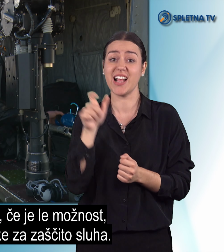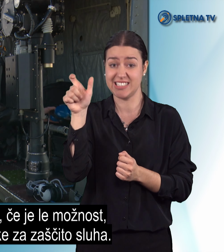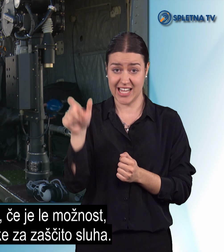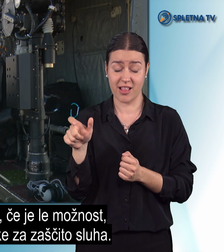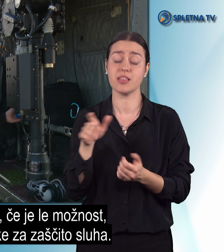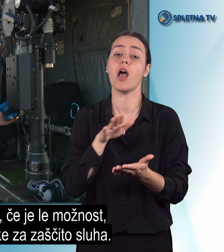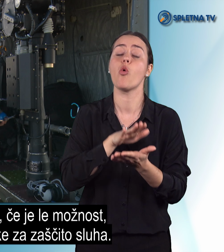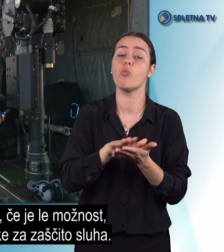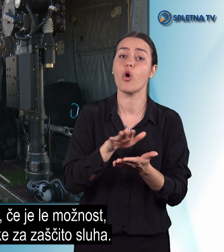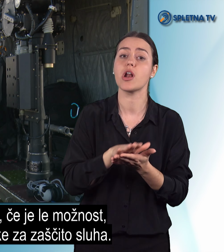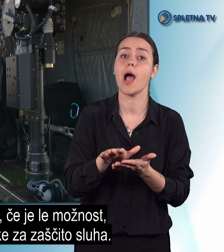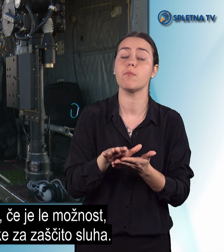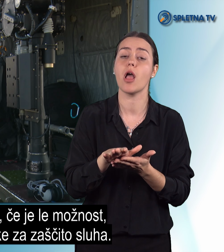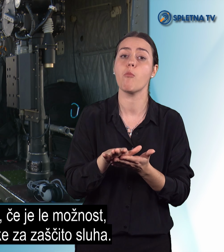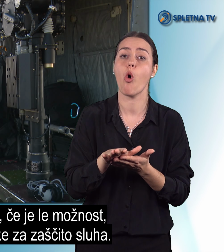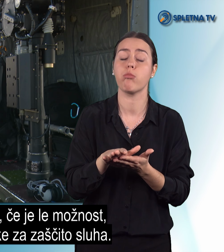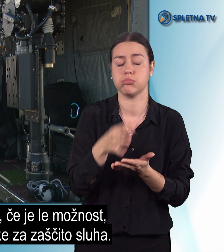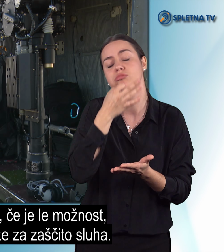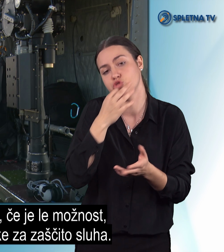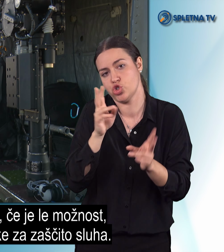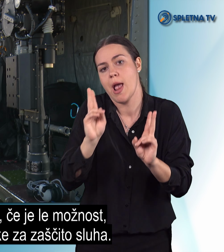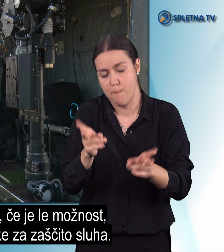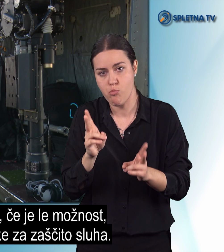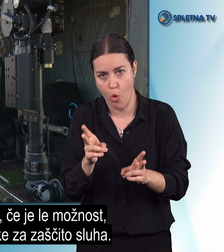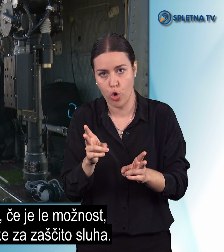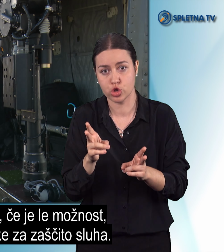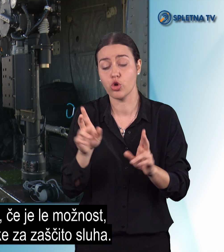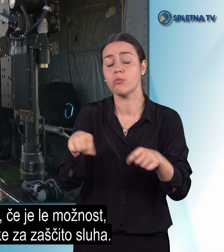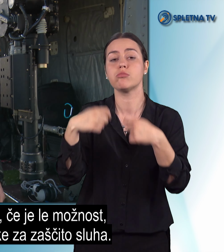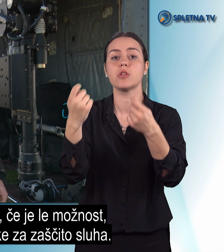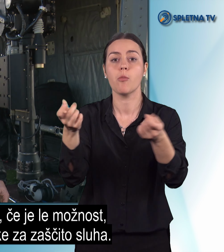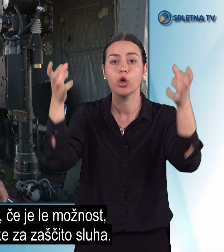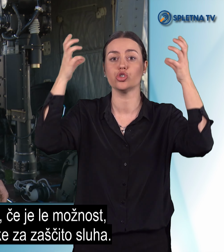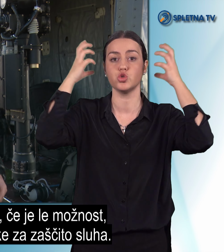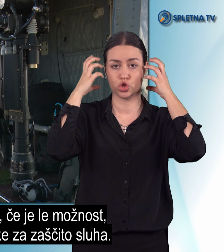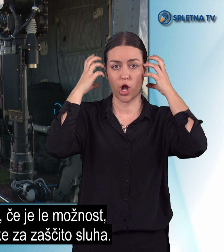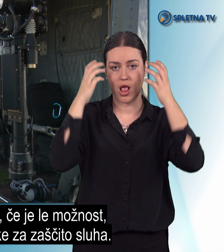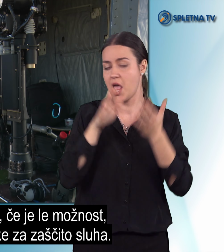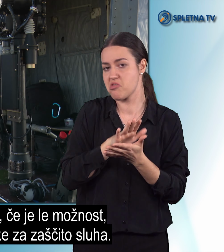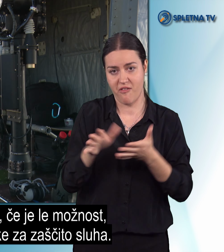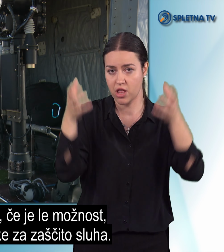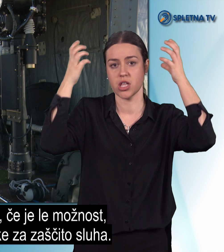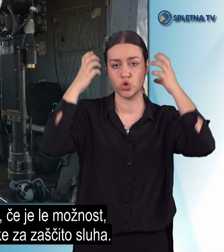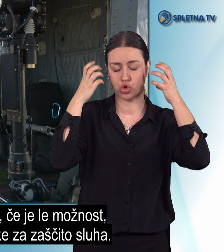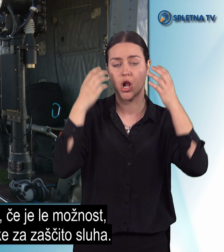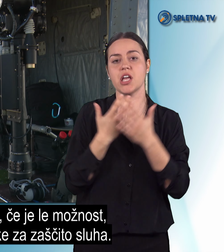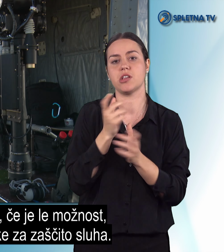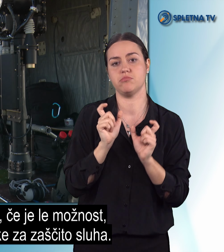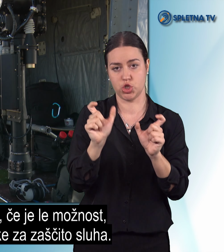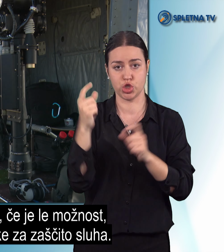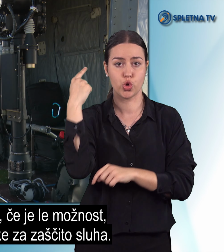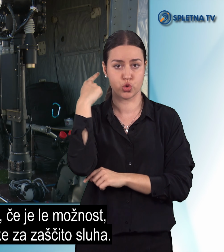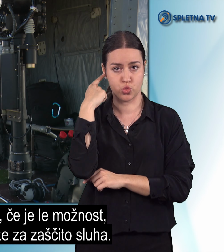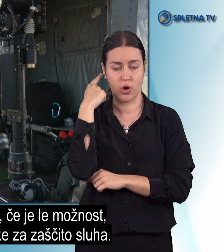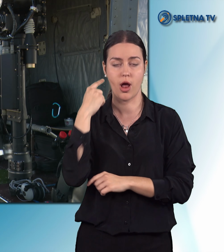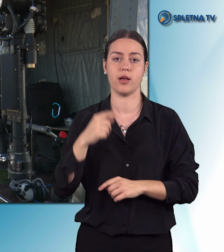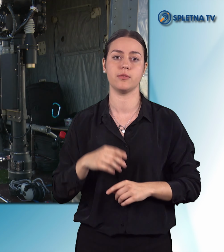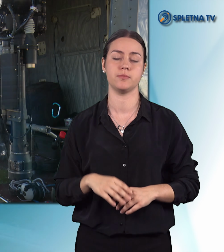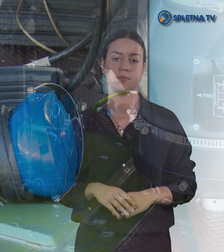pa uporabljamo, kolikor je možno, če dopuščamo, damo slušalke na te navadne gor za zaščito sluha.